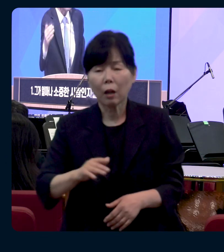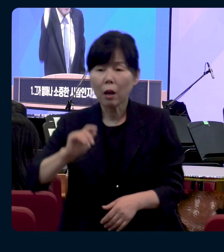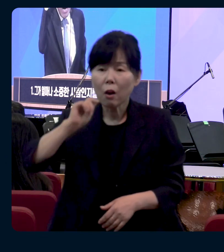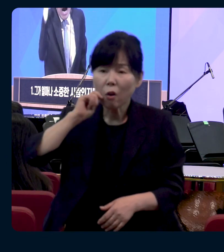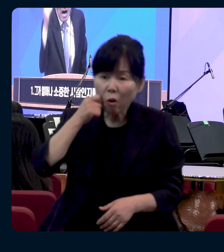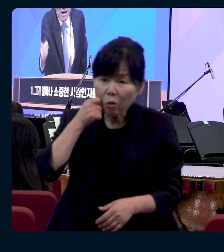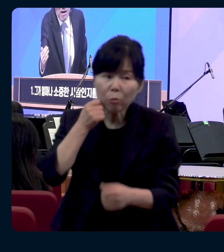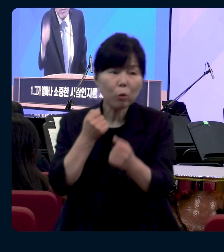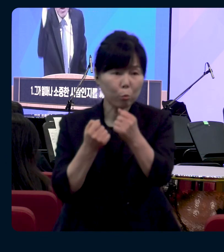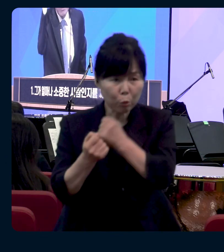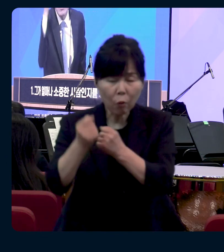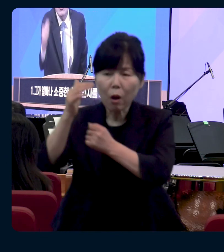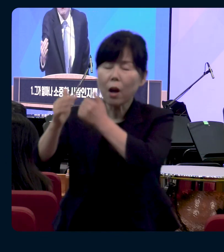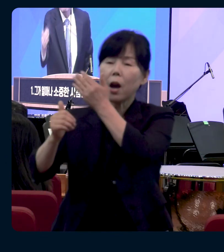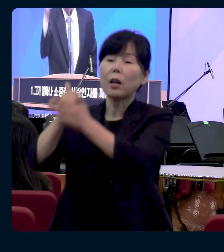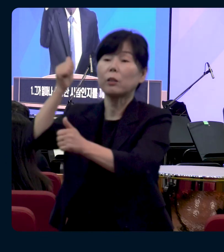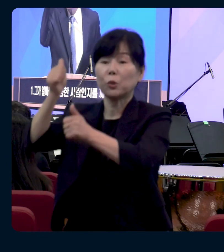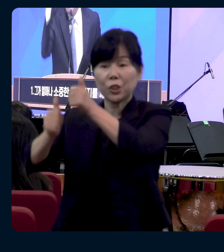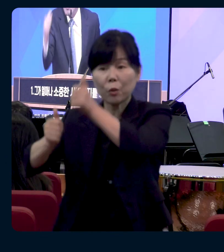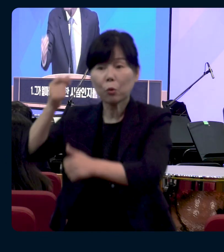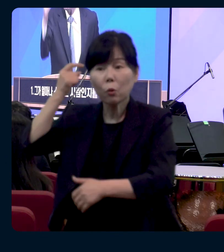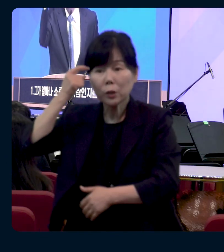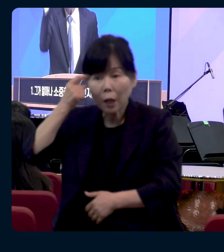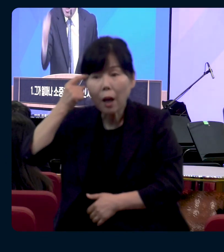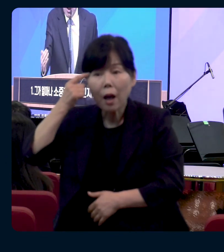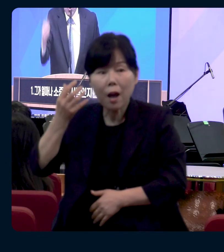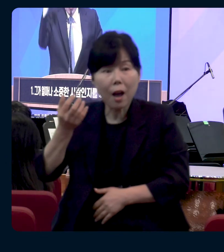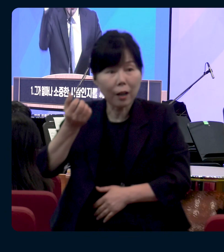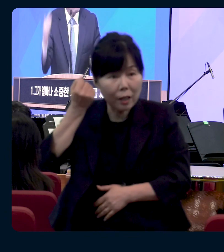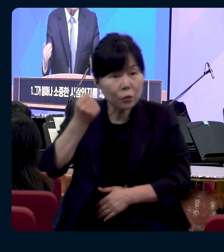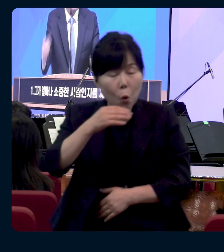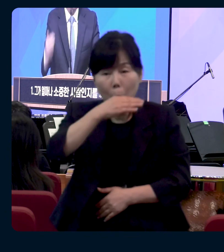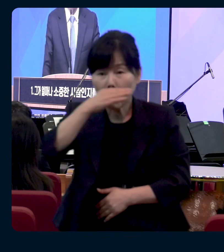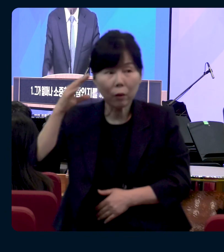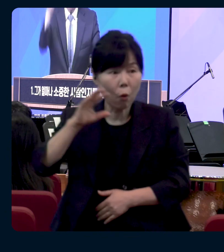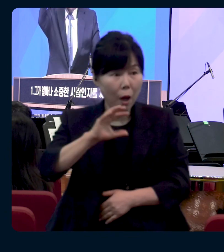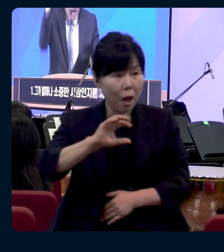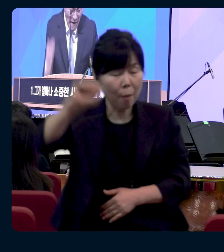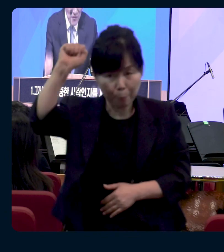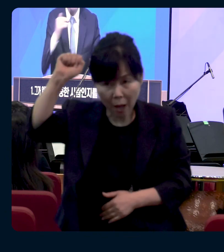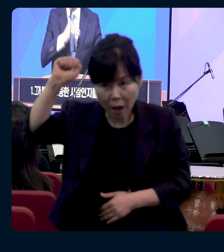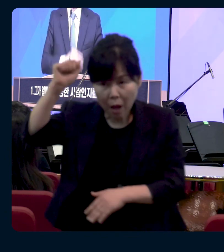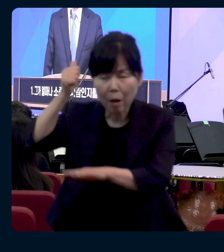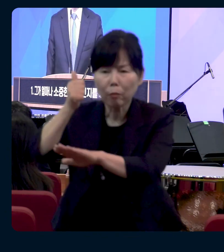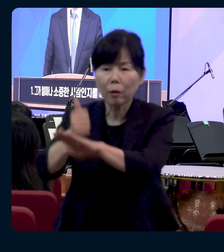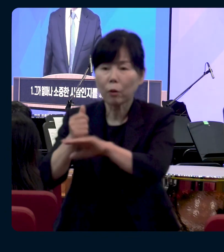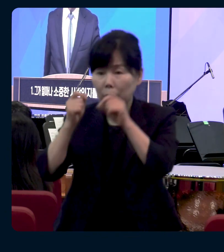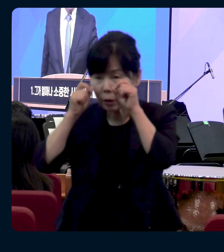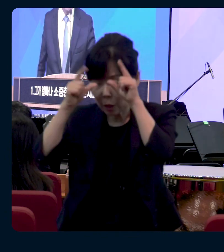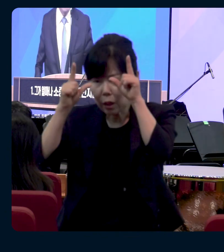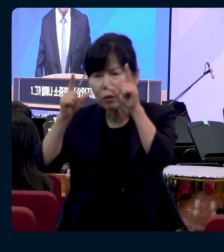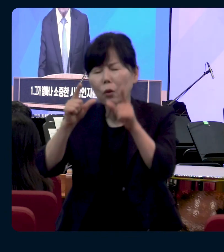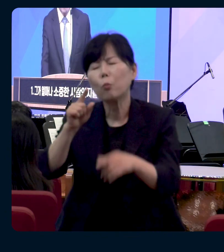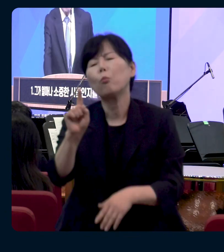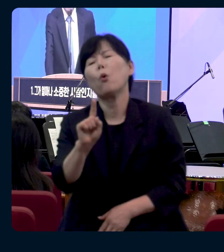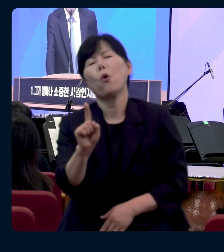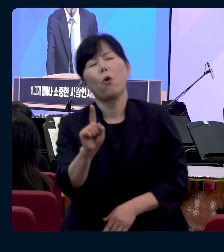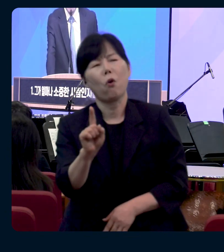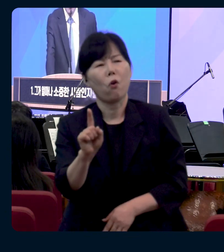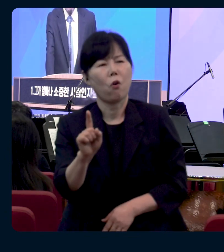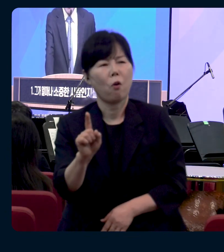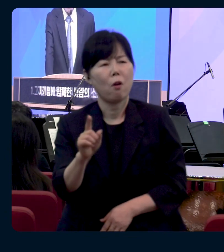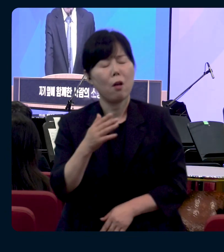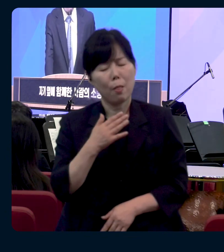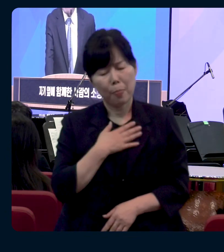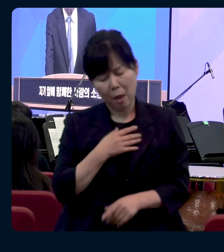그것을 갖다가 하나님의 시험으로 알고 제대로 통과하게 되면요, 반드시 깨닫게 되는 것이 뭐냐,